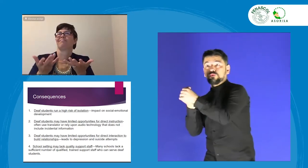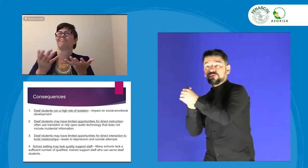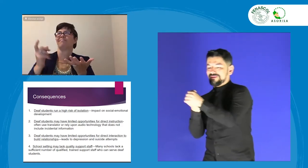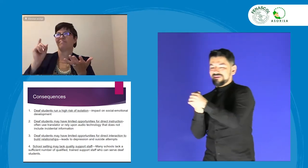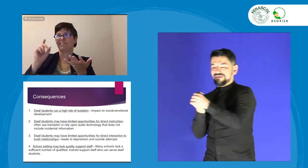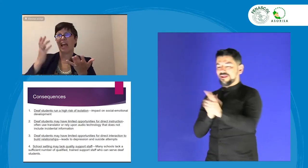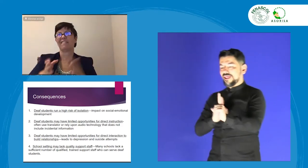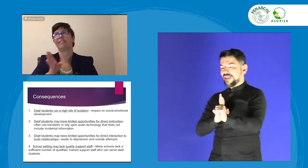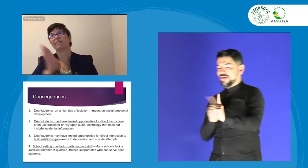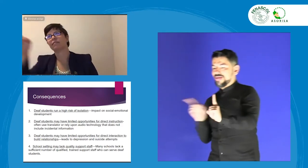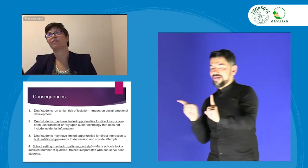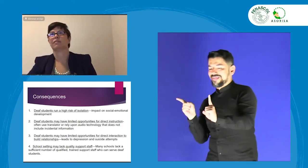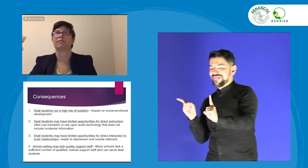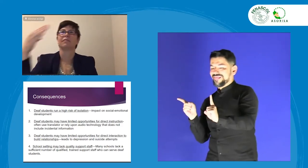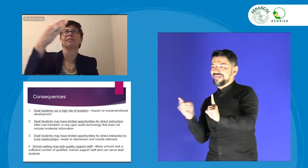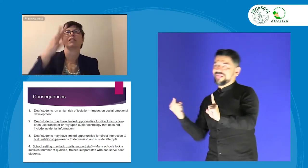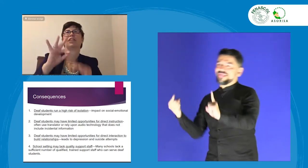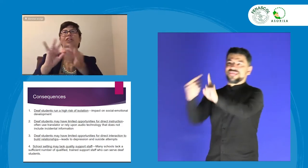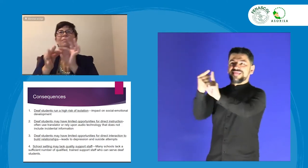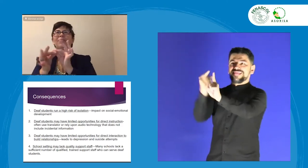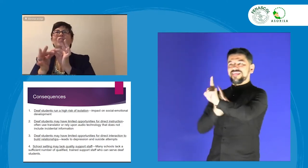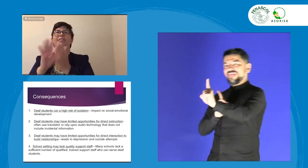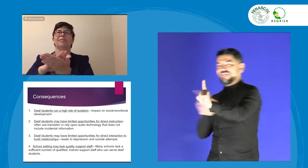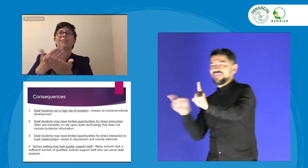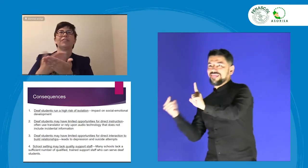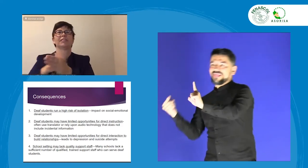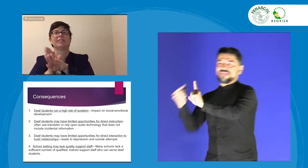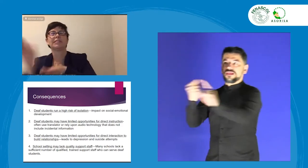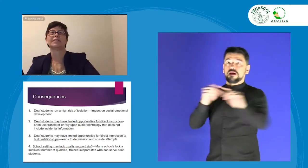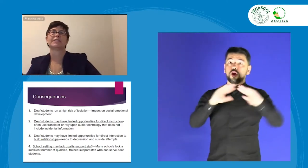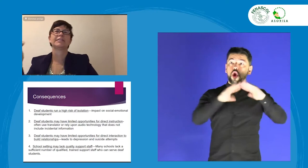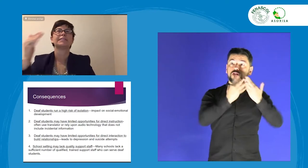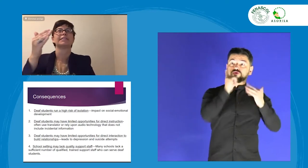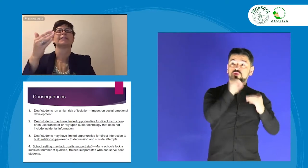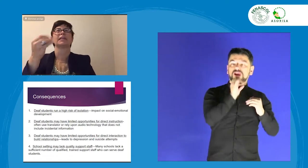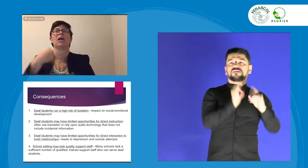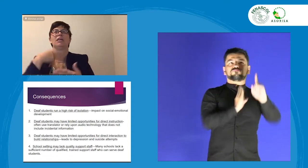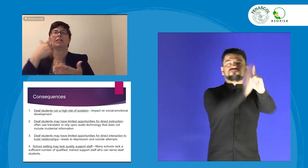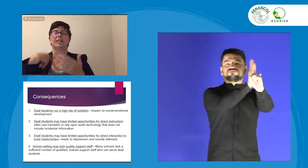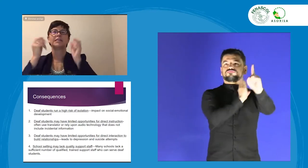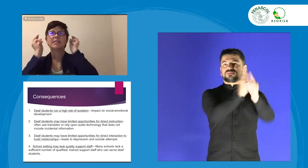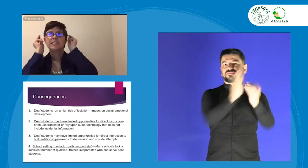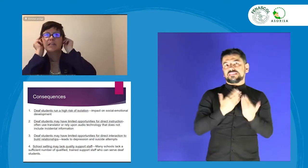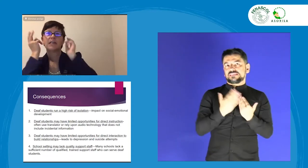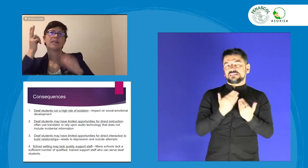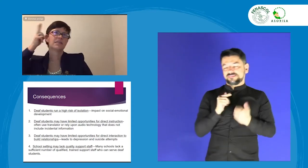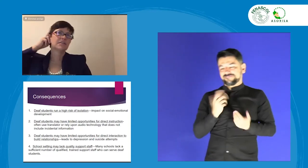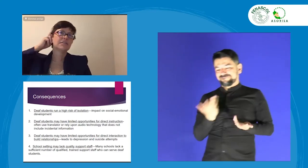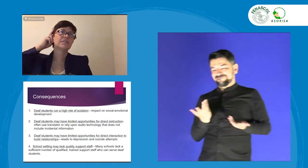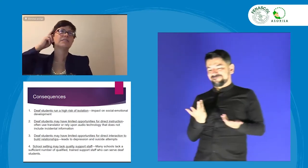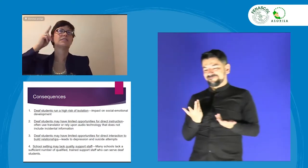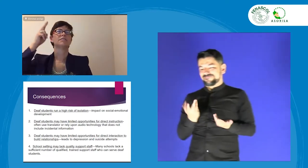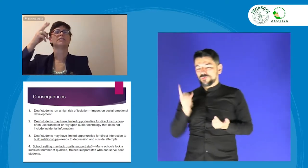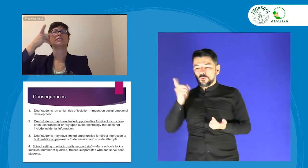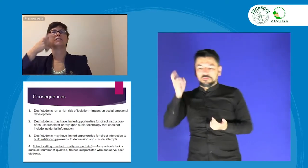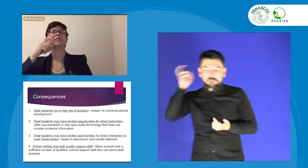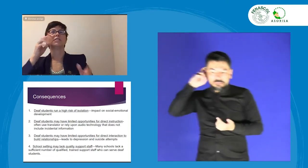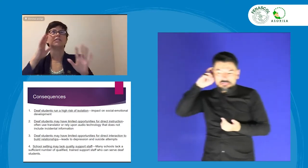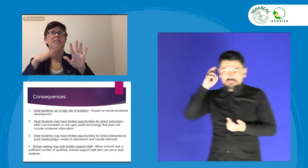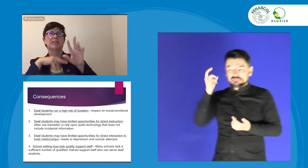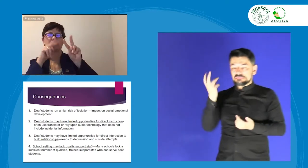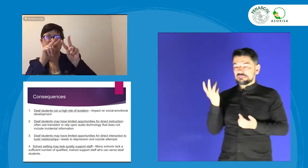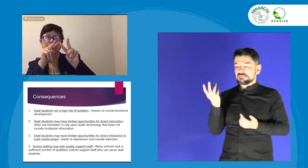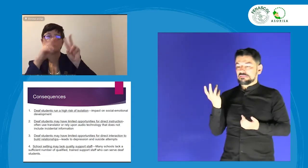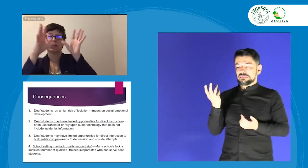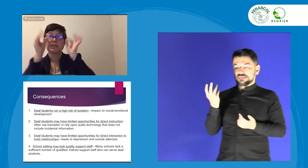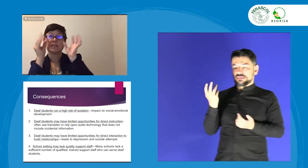en esta clase de relaciones horizontales que pueden tener pues los estudiantes, ¿no? Porque aquí va a tener que depender de un servicio